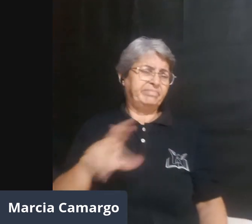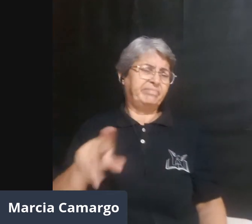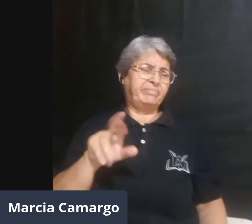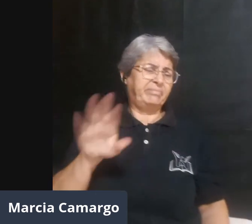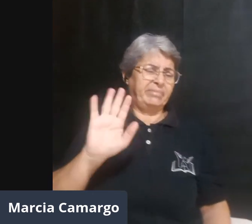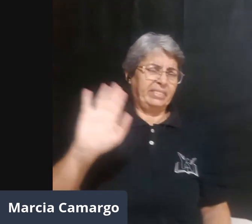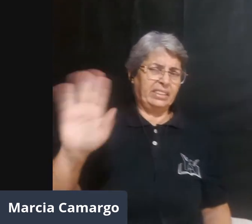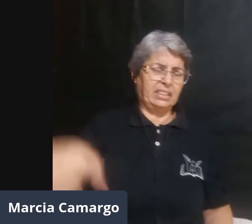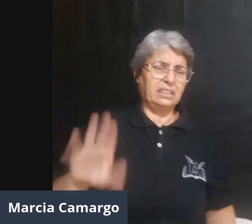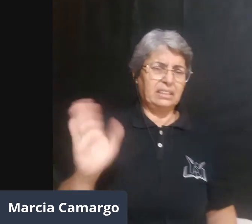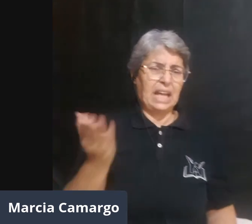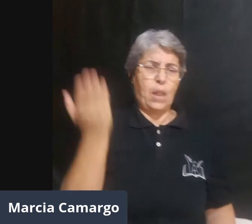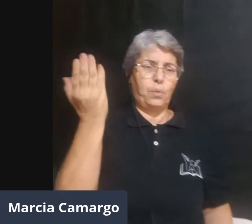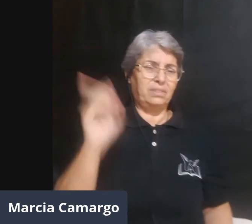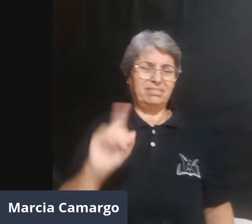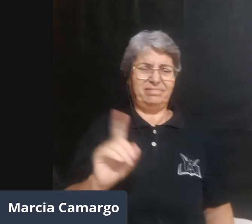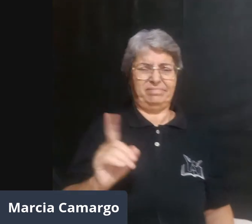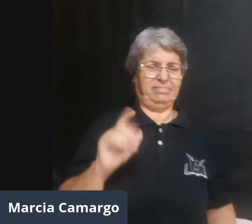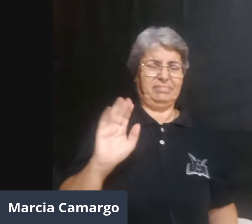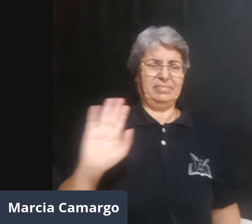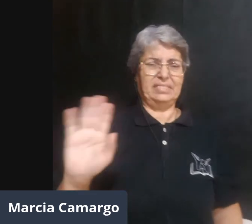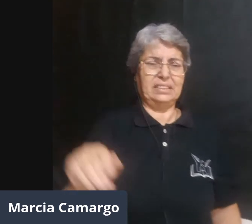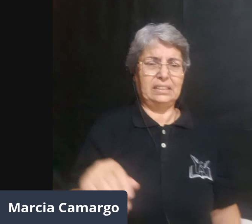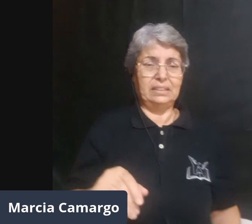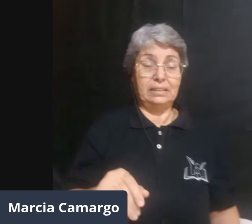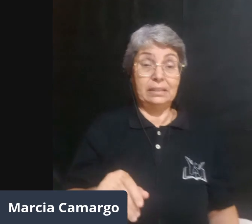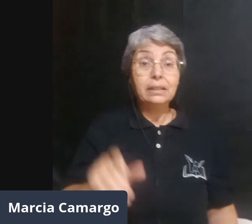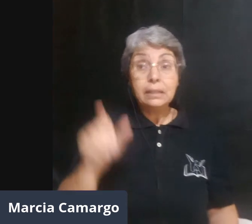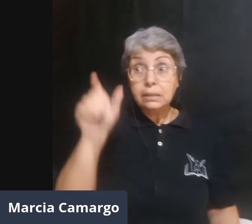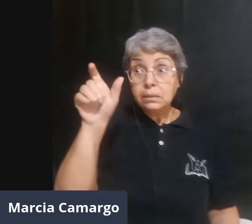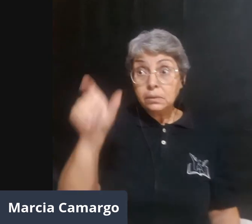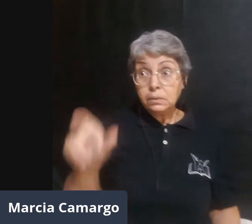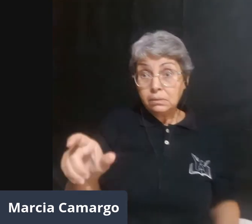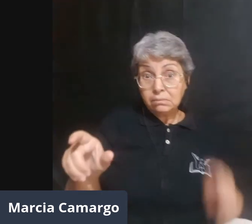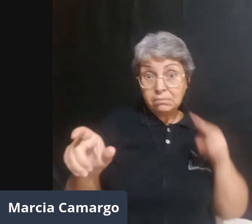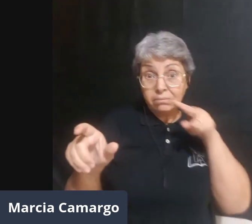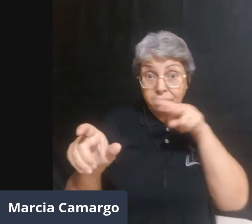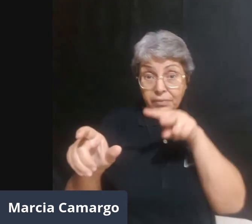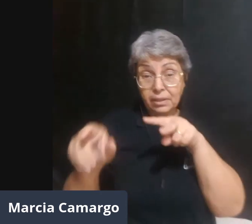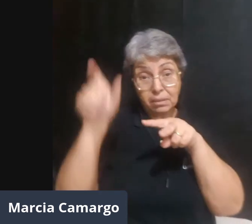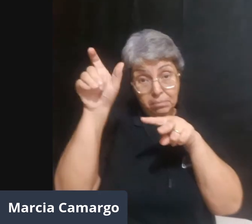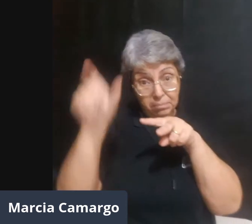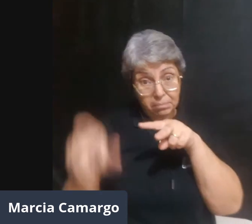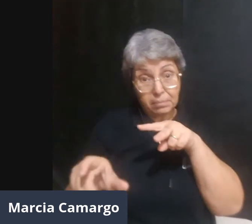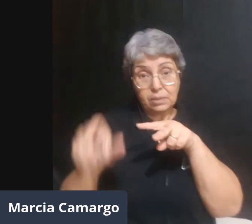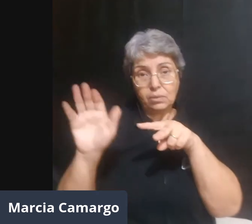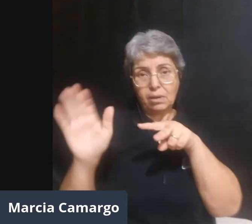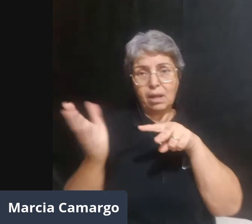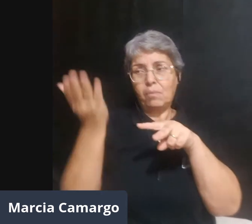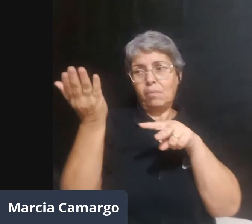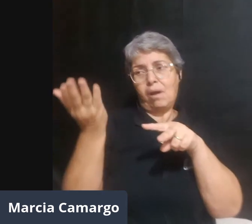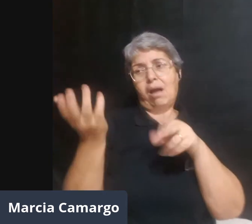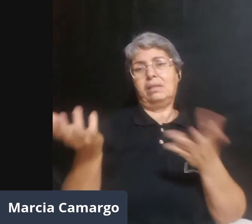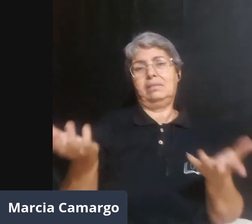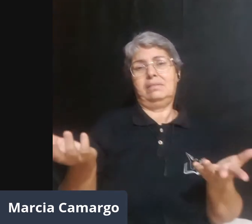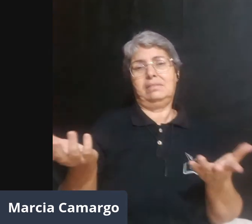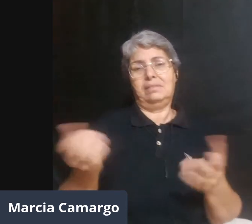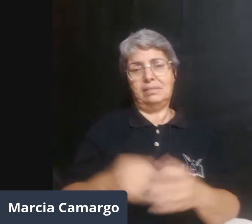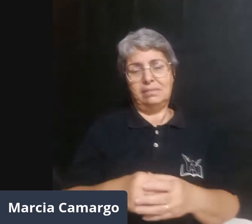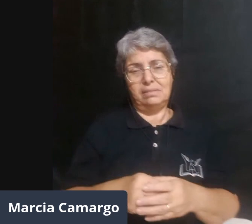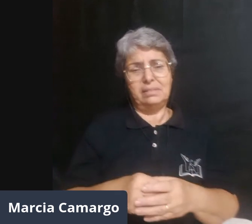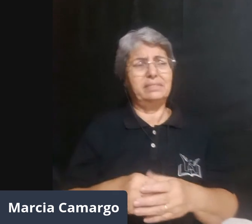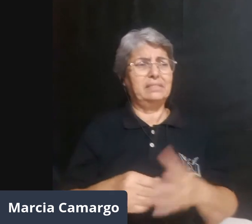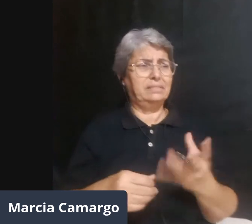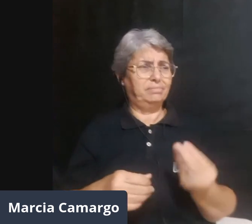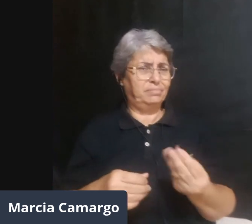Voltaram-se contra a pessoa, cegados pelo orgulho próprio. Isso não é novidade. Estamos cheios desses exemplos